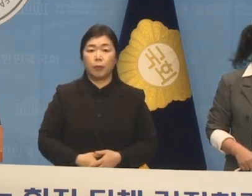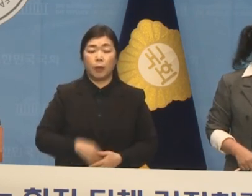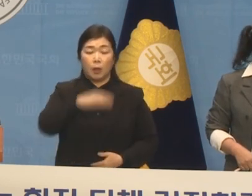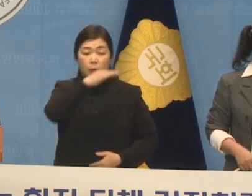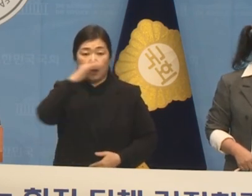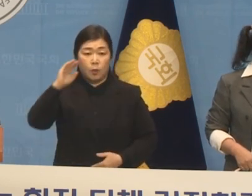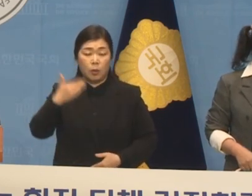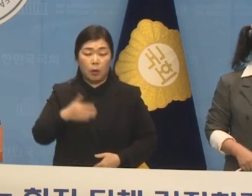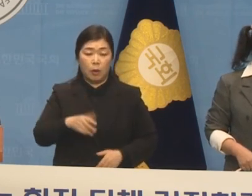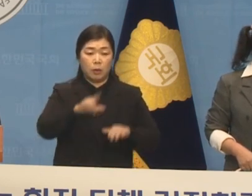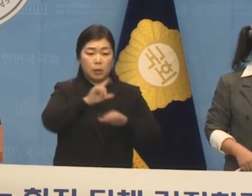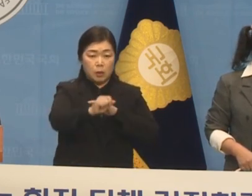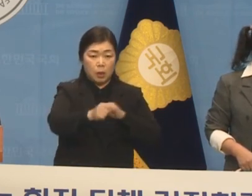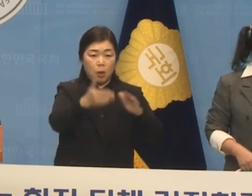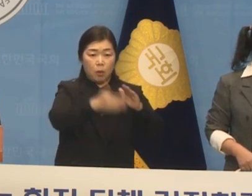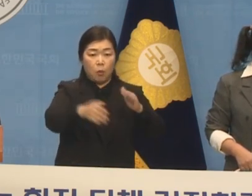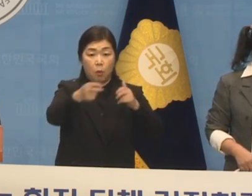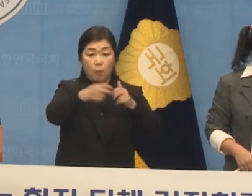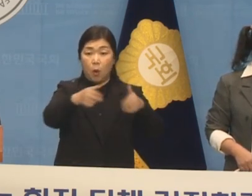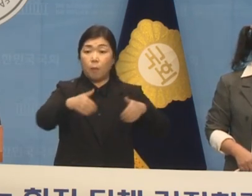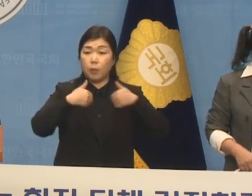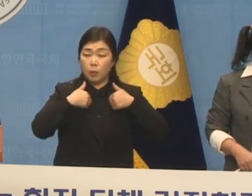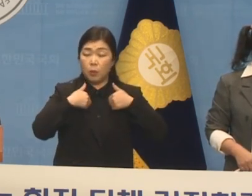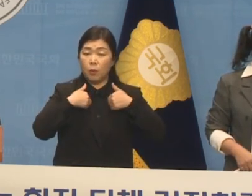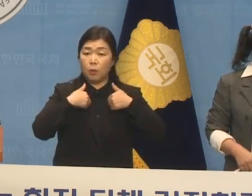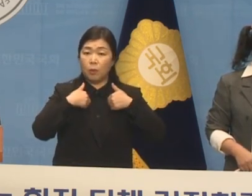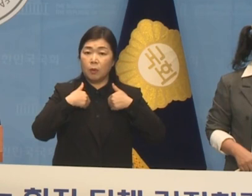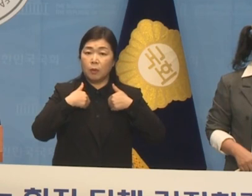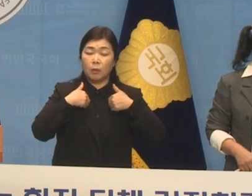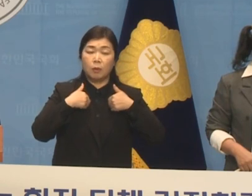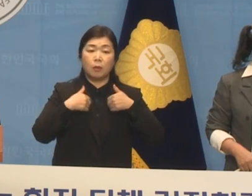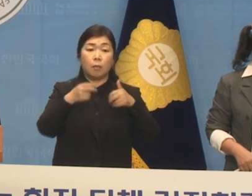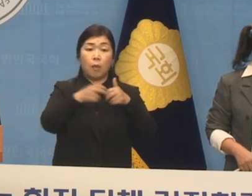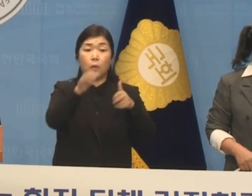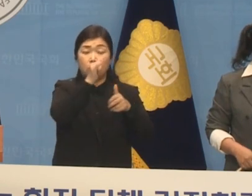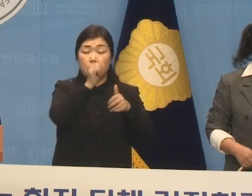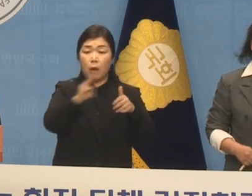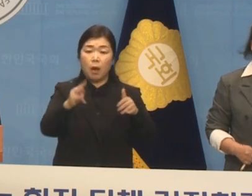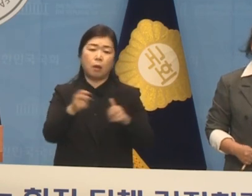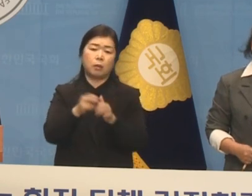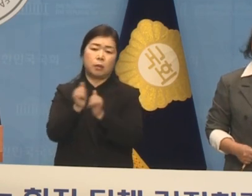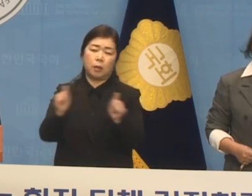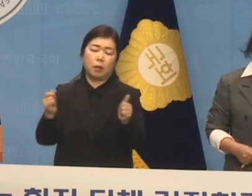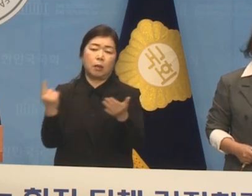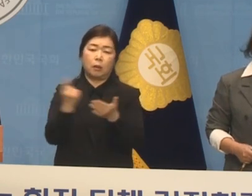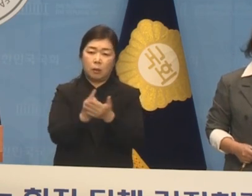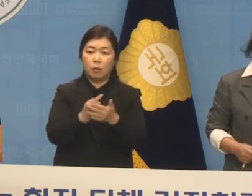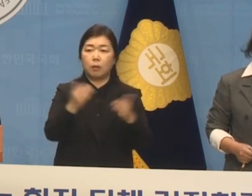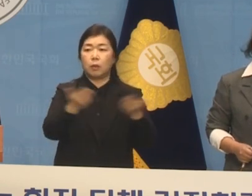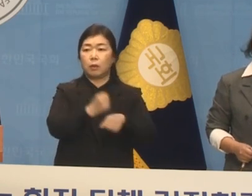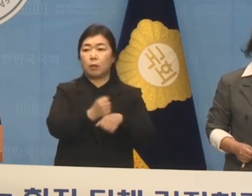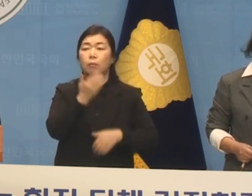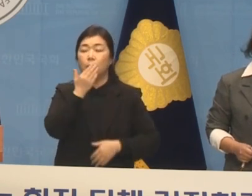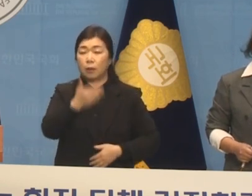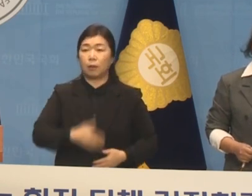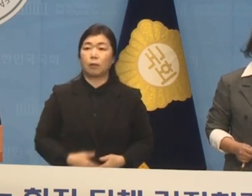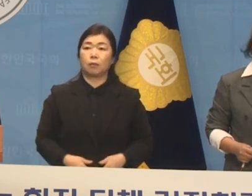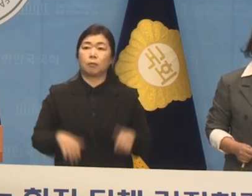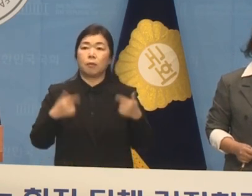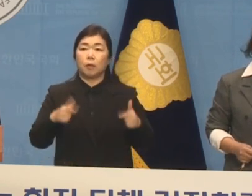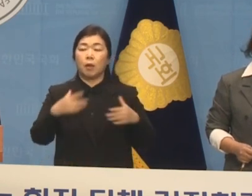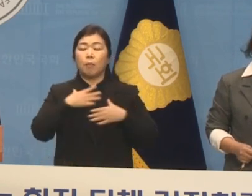갈 수 있습니다. 전국 방방곡곡 지역 주민이 언제나 편하게 믿고 찾을 수